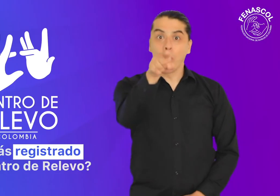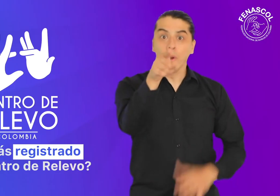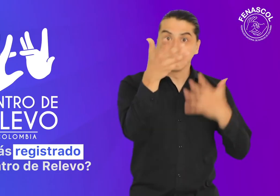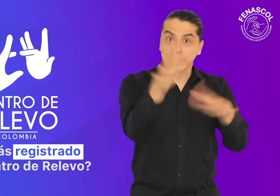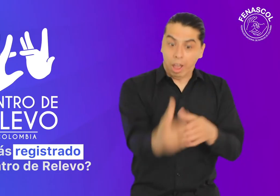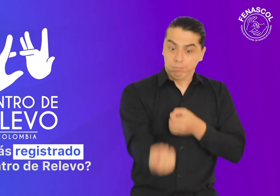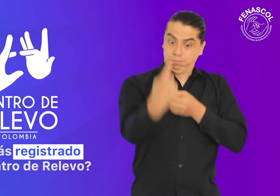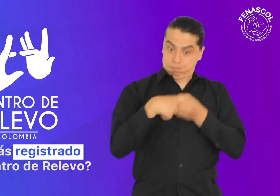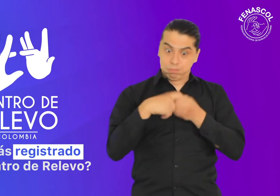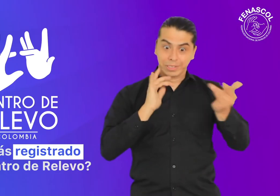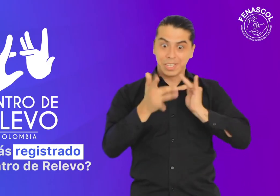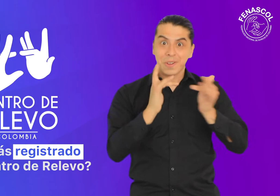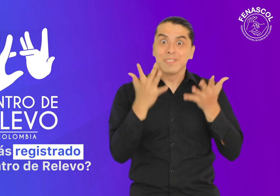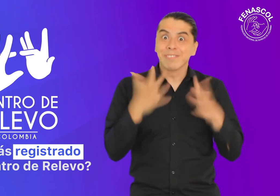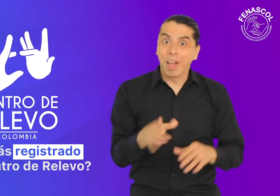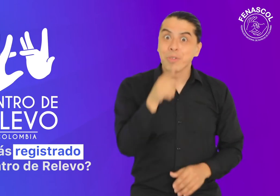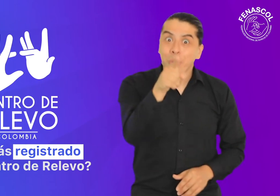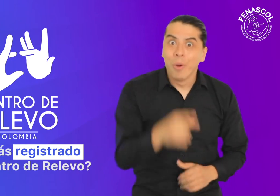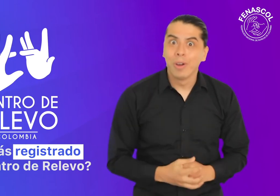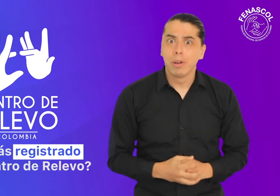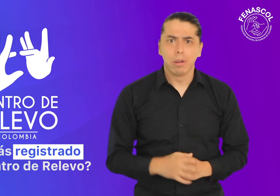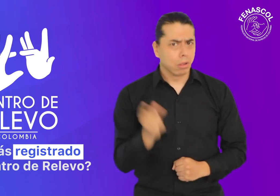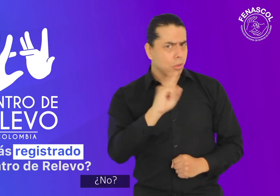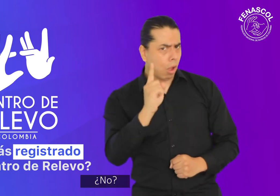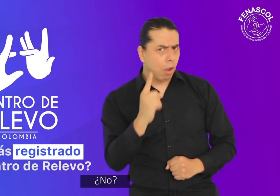¿Ya estás registrado en el Centro de Relevo? ¿No?